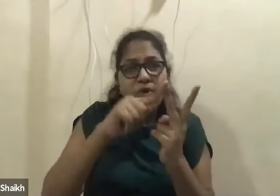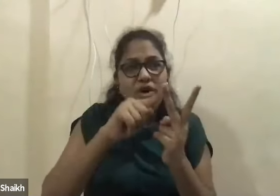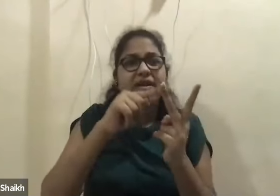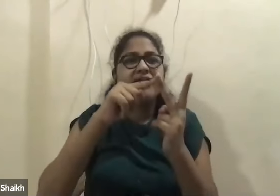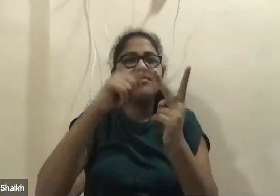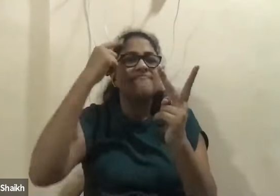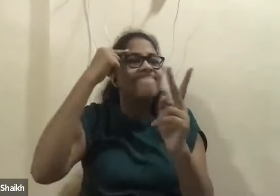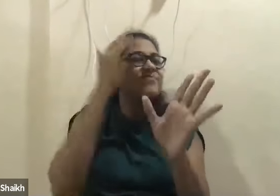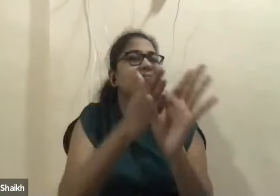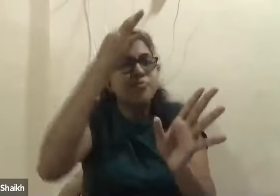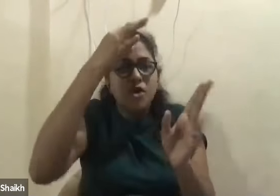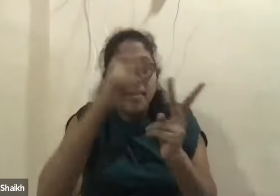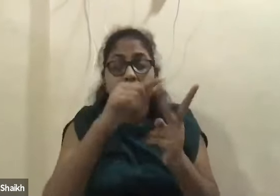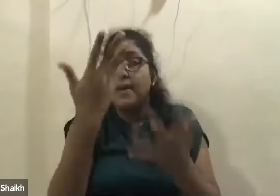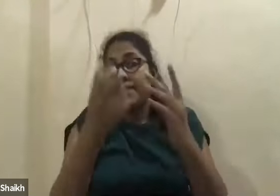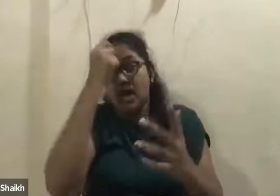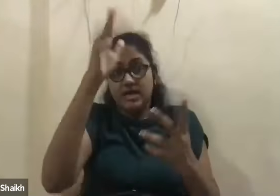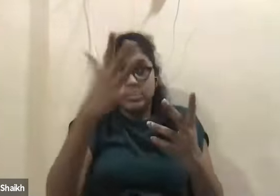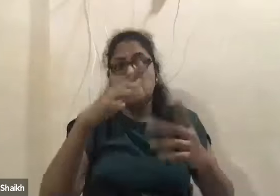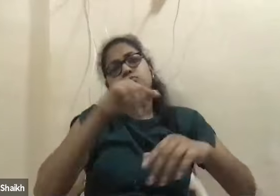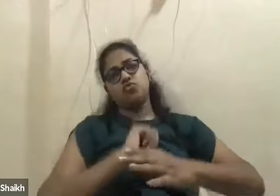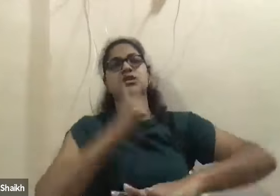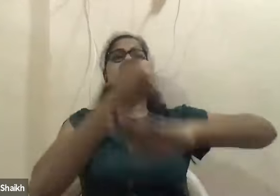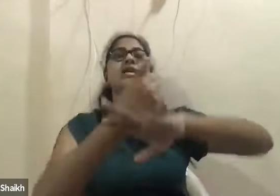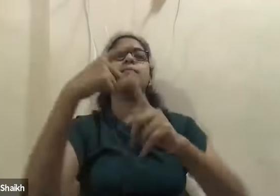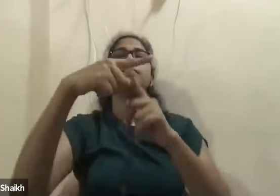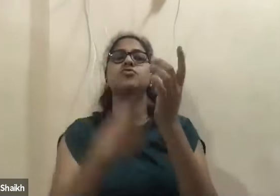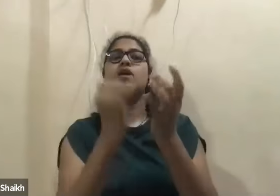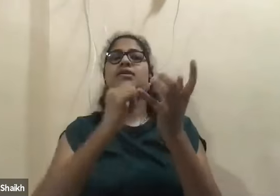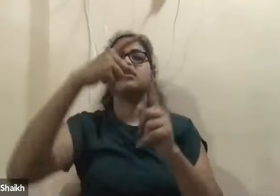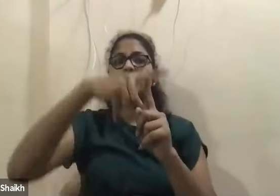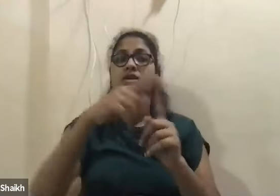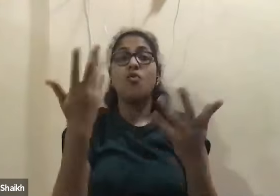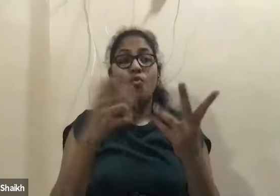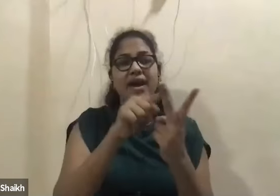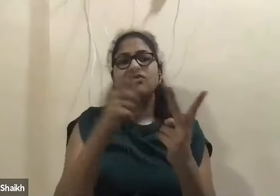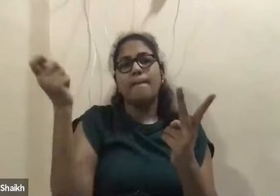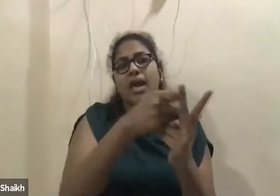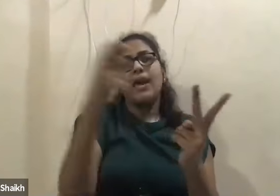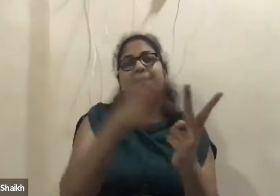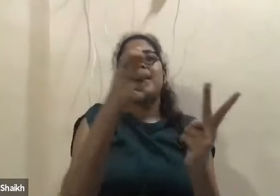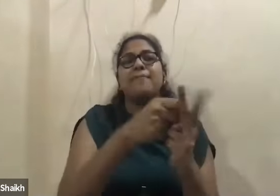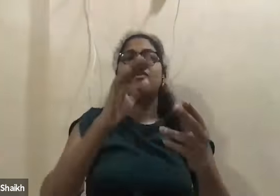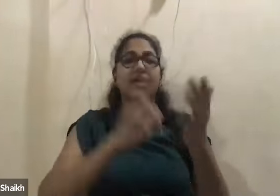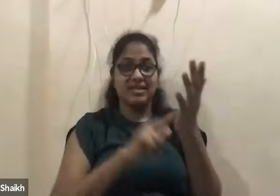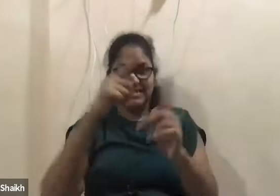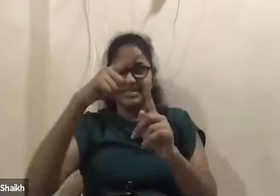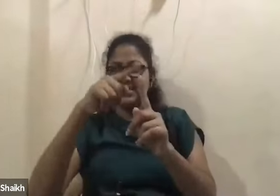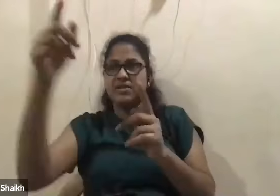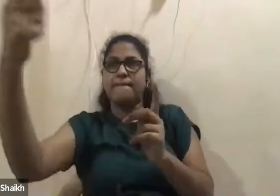तो उससे trust बना देते हैं. So every month he would get like 25,000 or something. So his problem was, I've